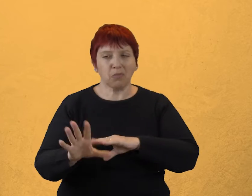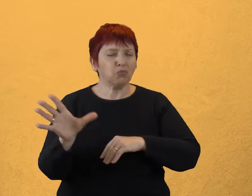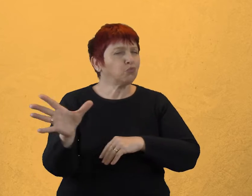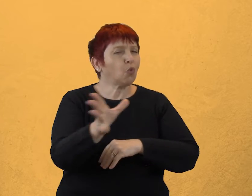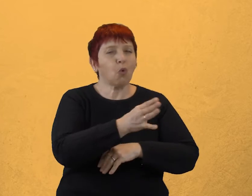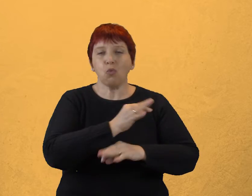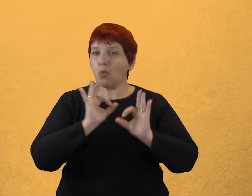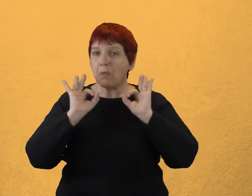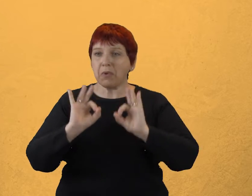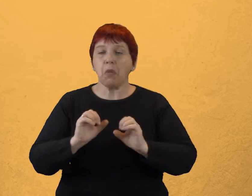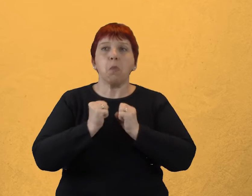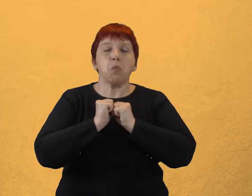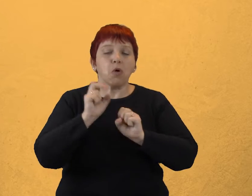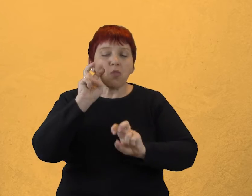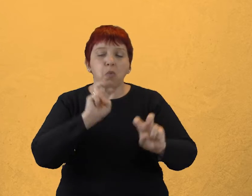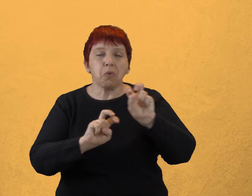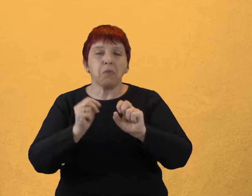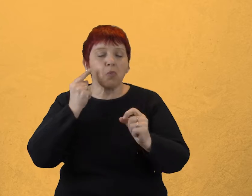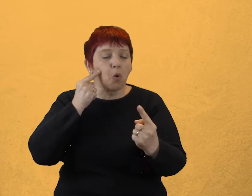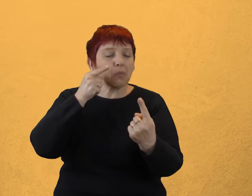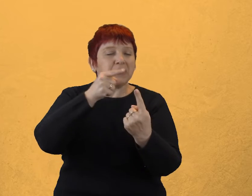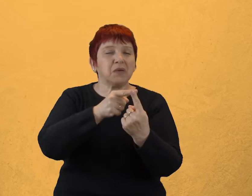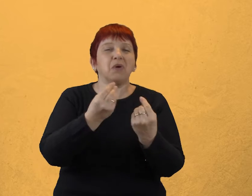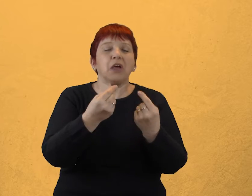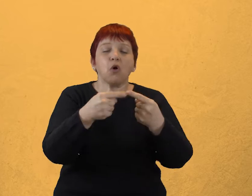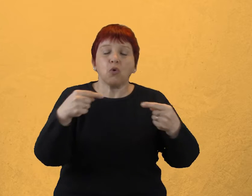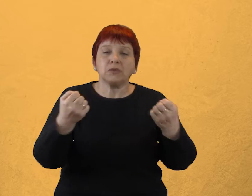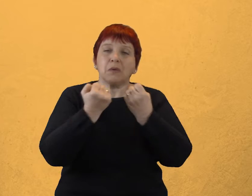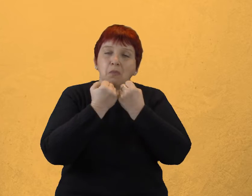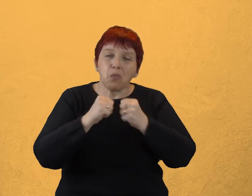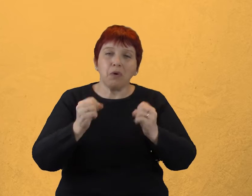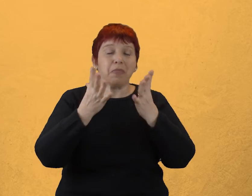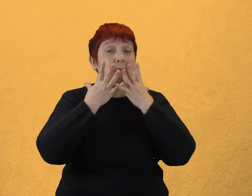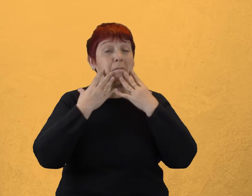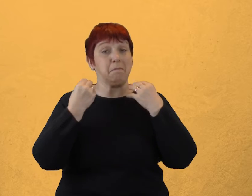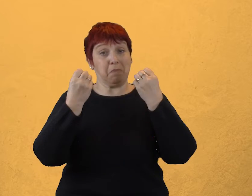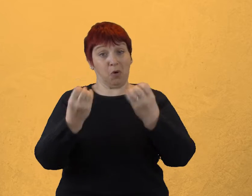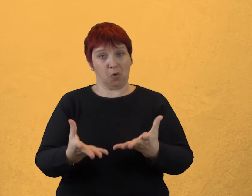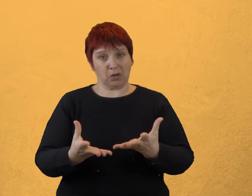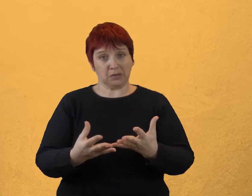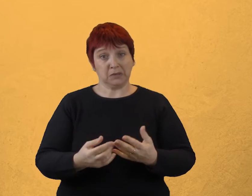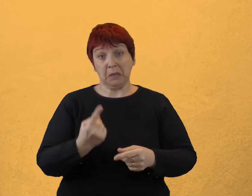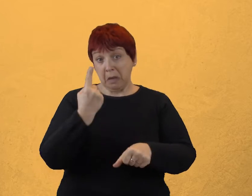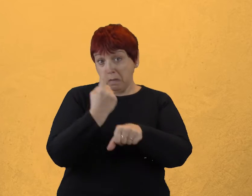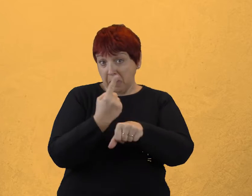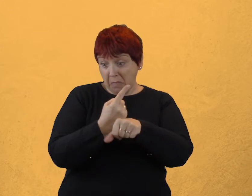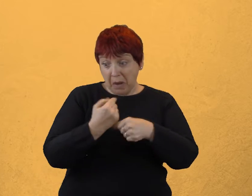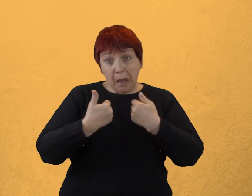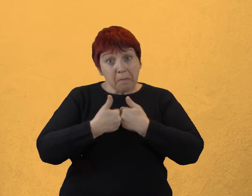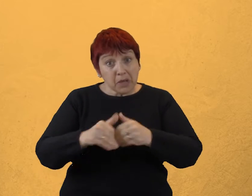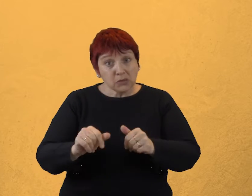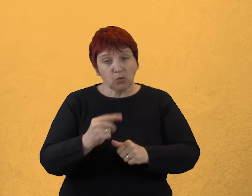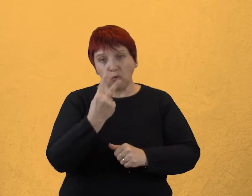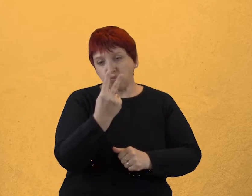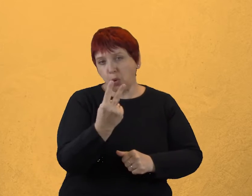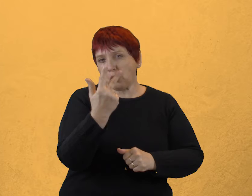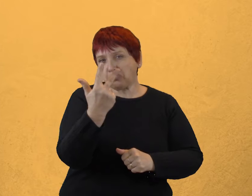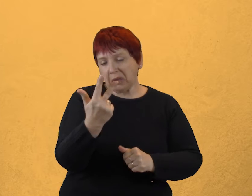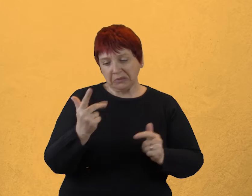y todo lo que había para mejorar. Al principio hicimos 2 o 3 reuniones para conversar sobre